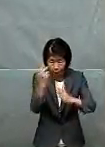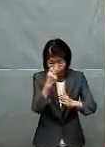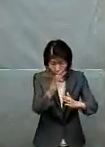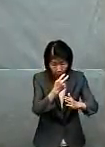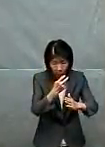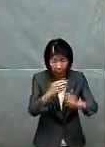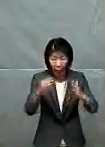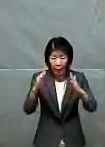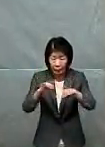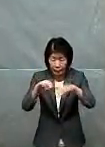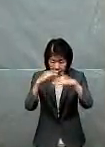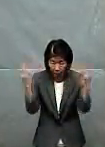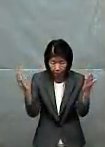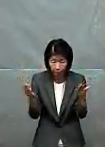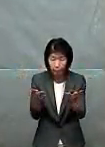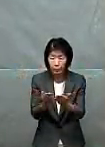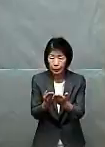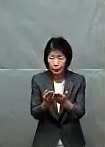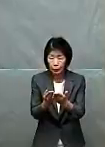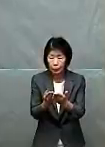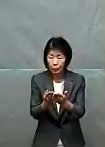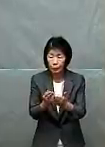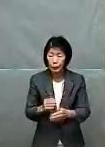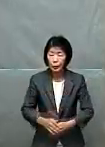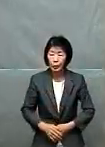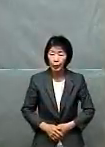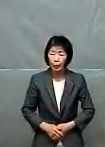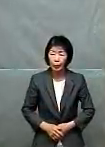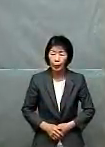、住宅全部含めての、